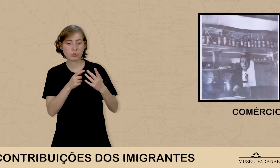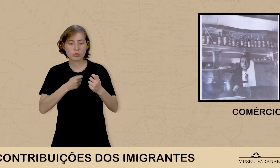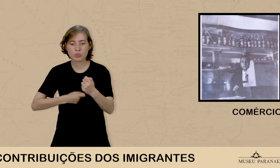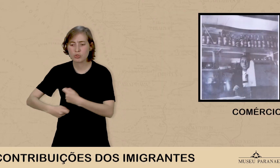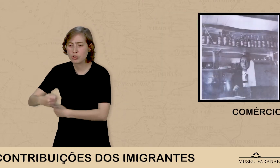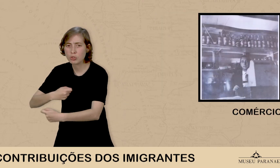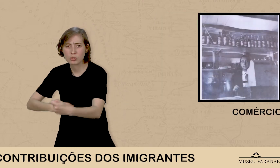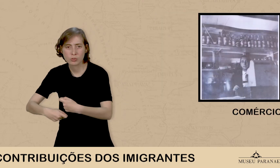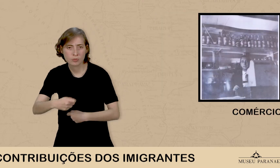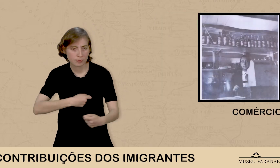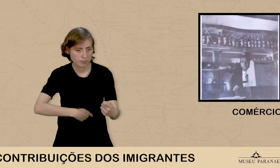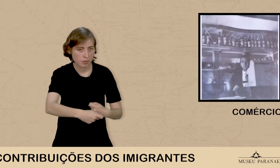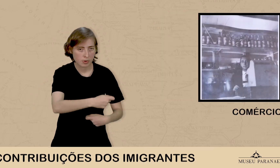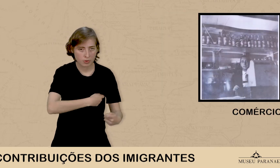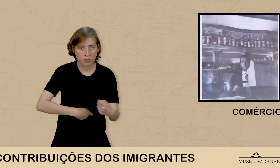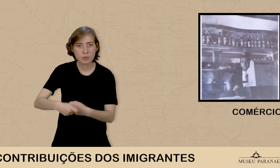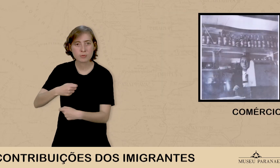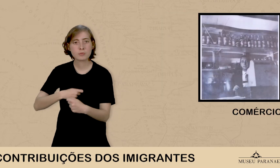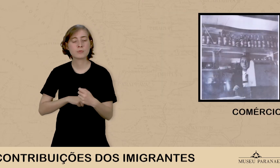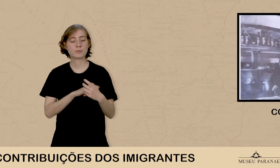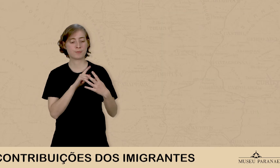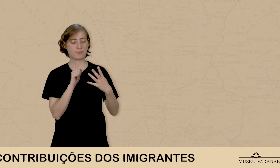desenvolvimento do comércio,